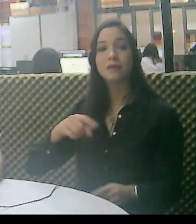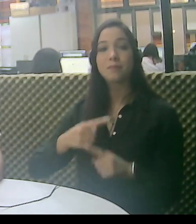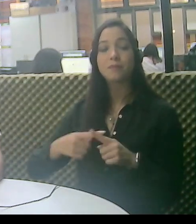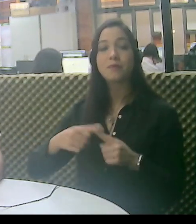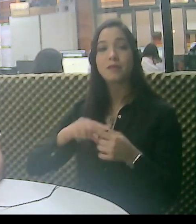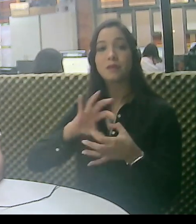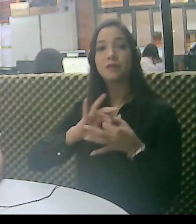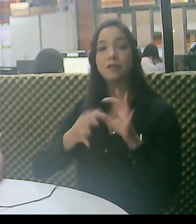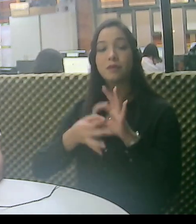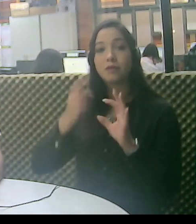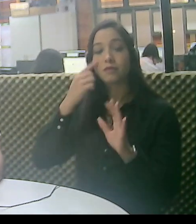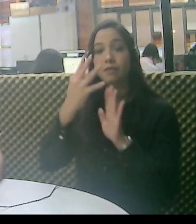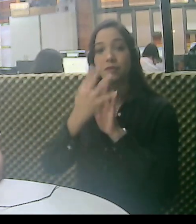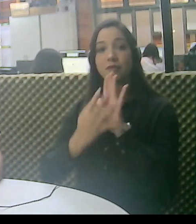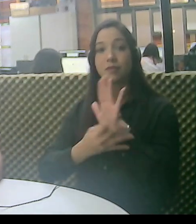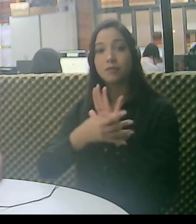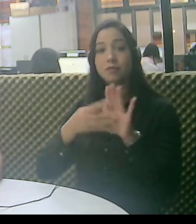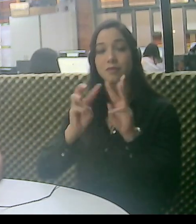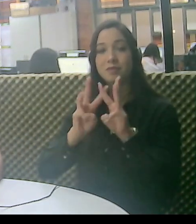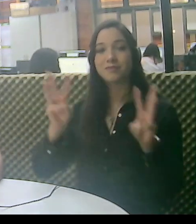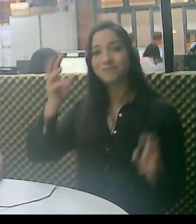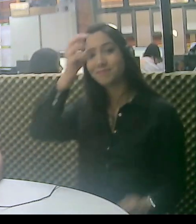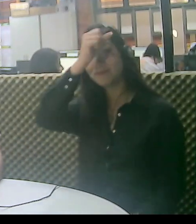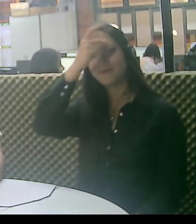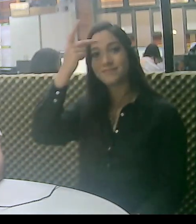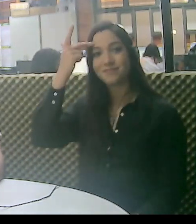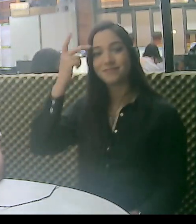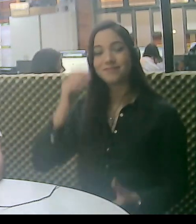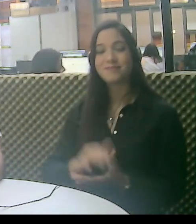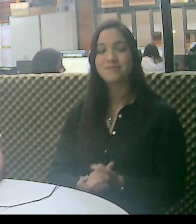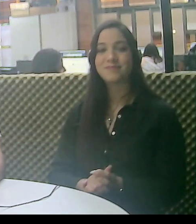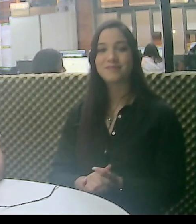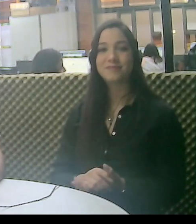programação completa no portal da Prefeitura.